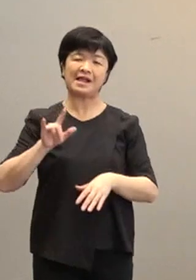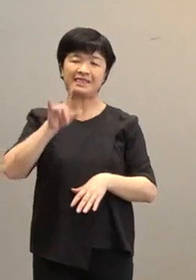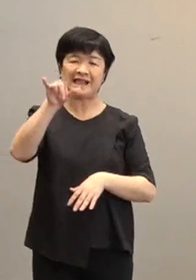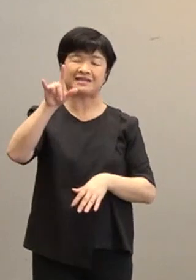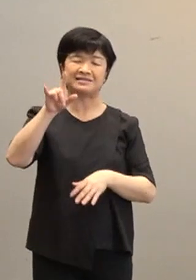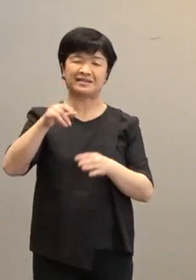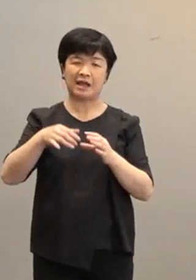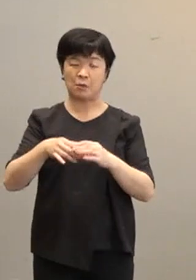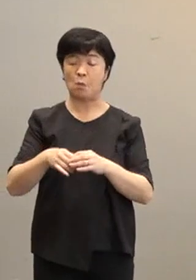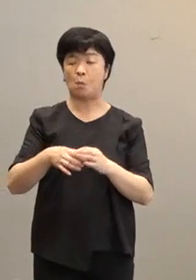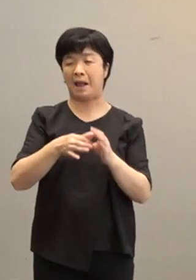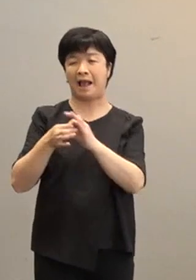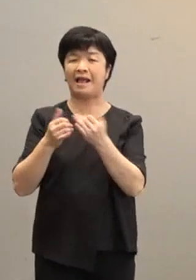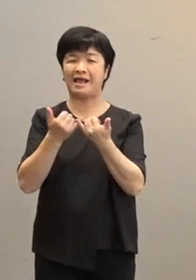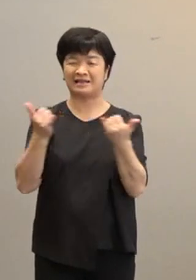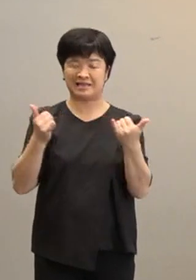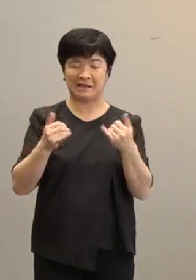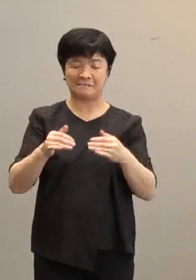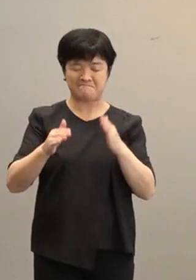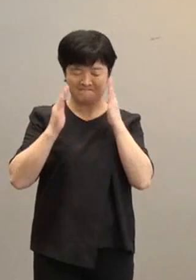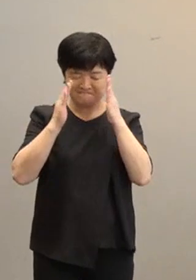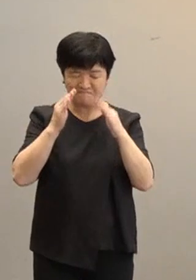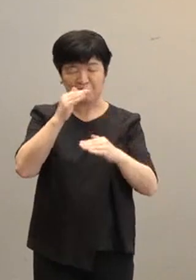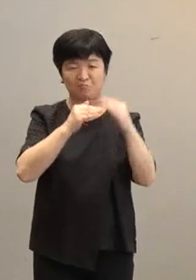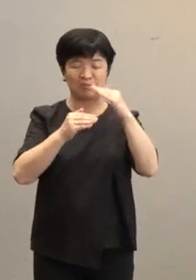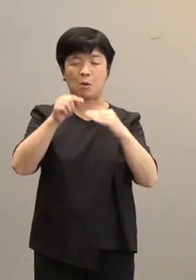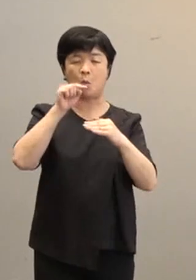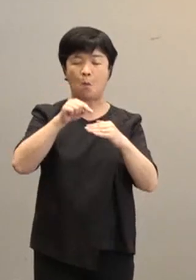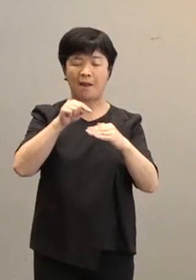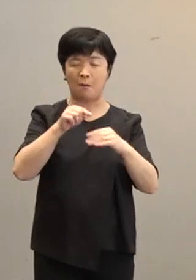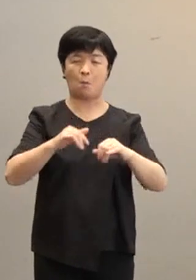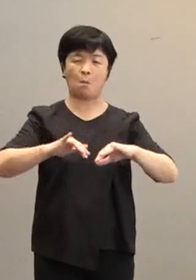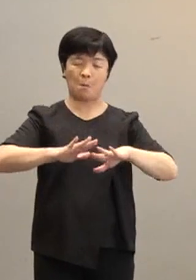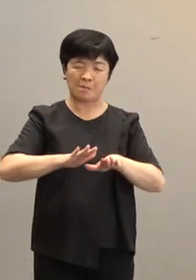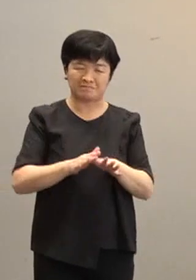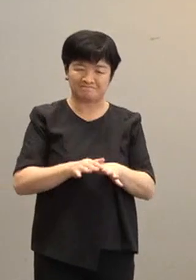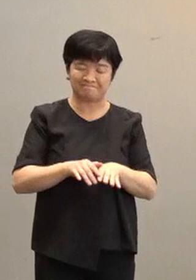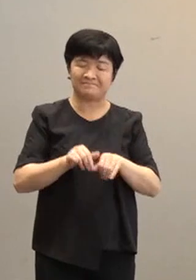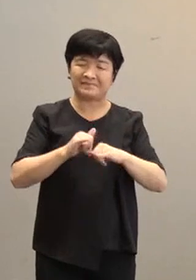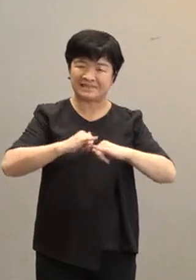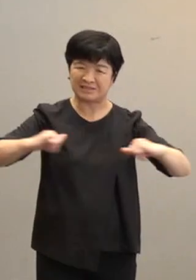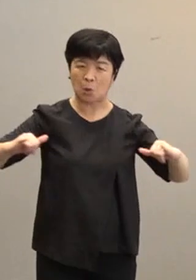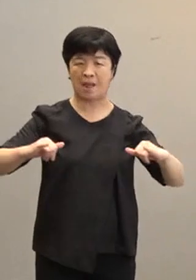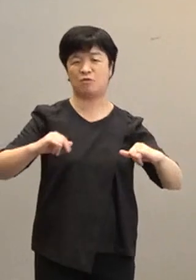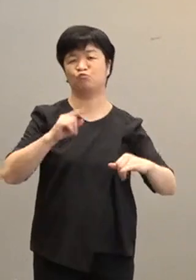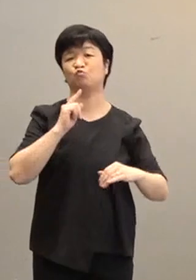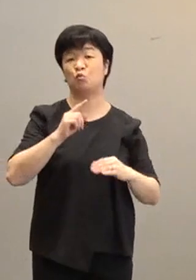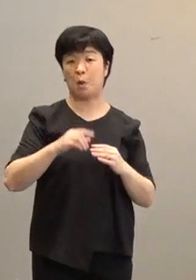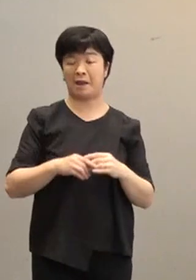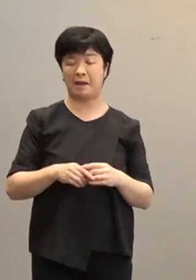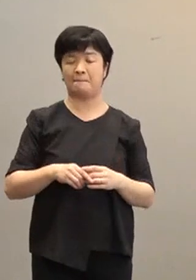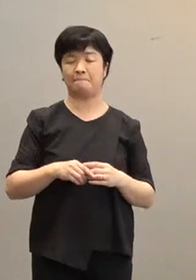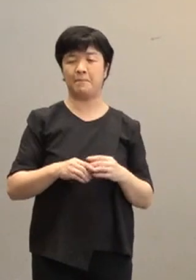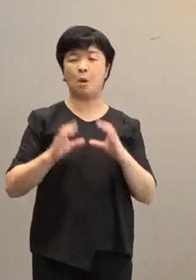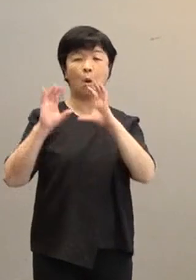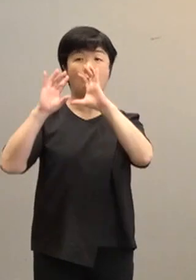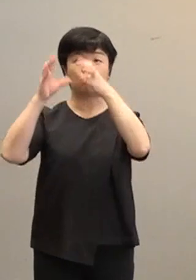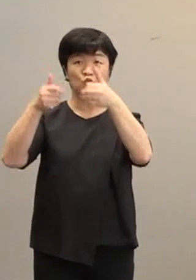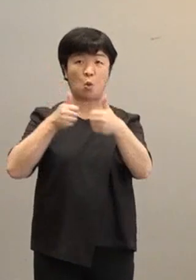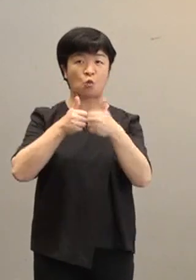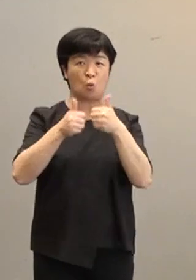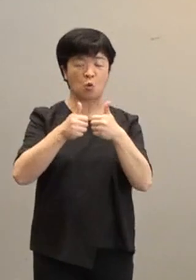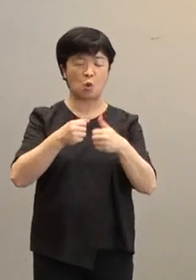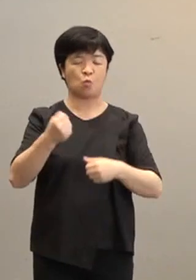てきた価値をですね、しっかりと広げていくことがですね、首都圏の国際競争力の強化ということと、まあ、ハブ空